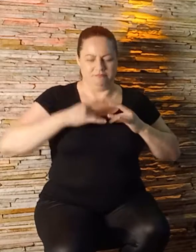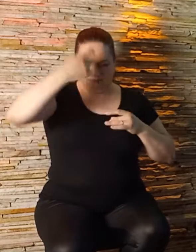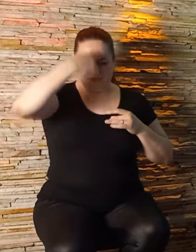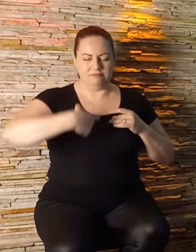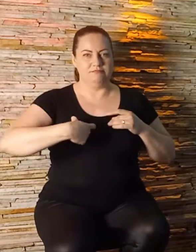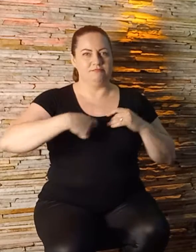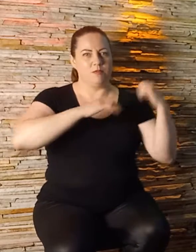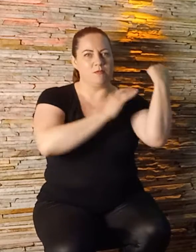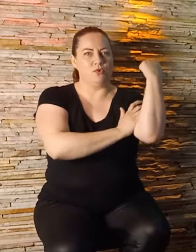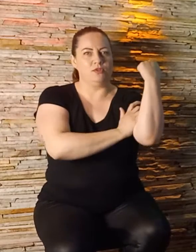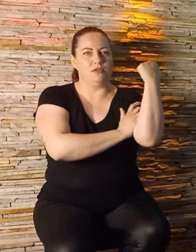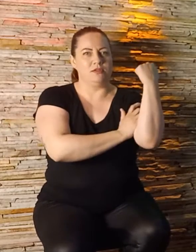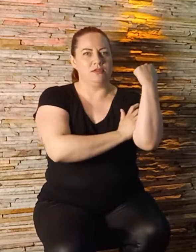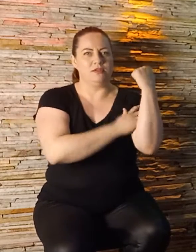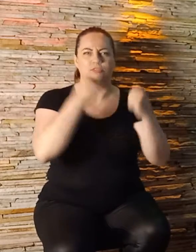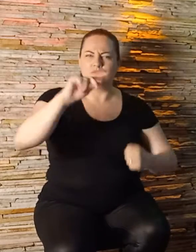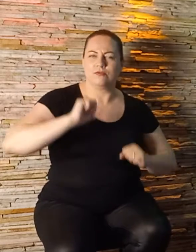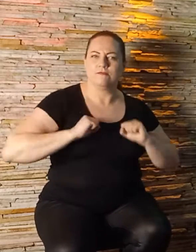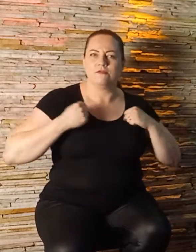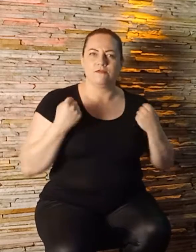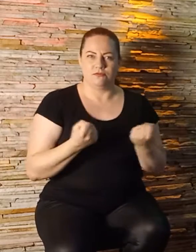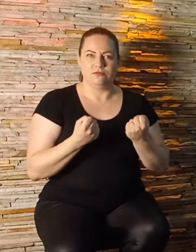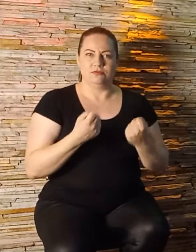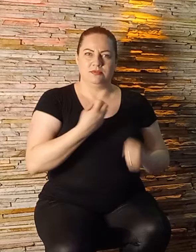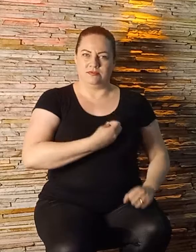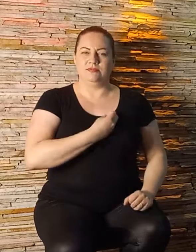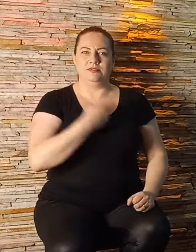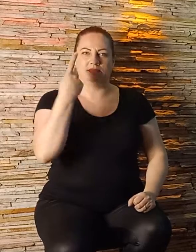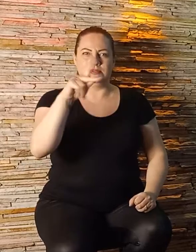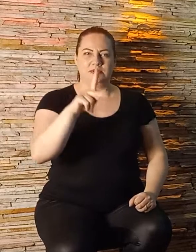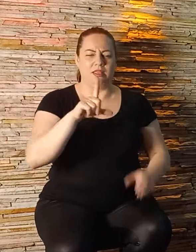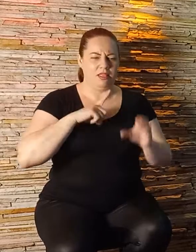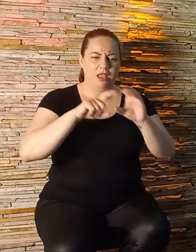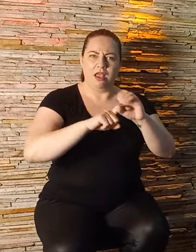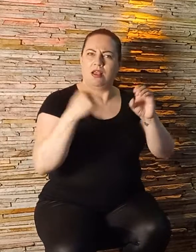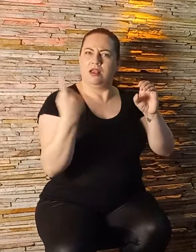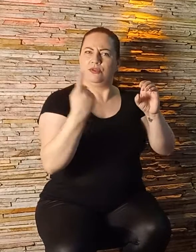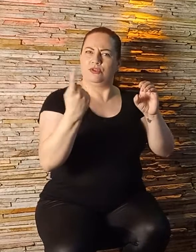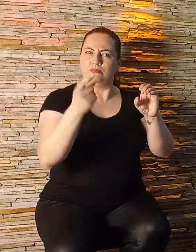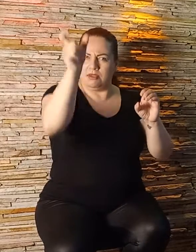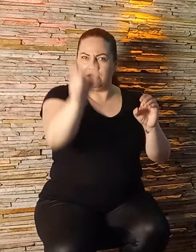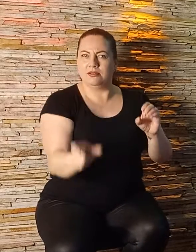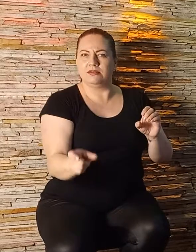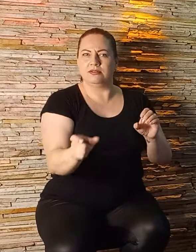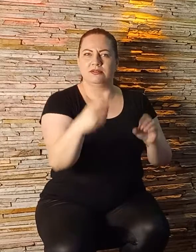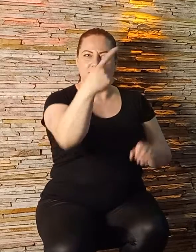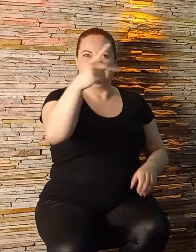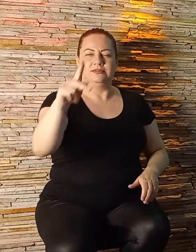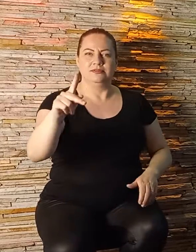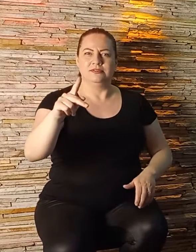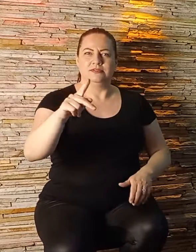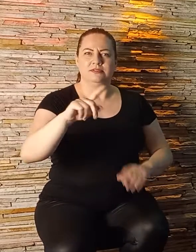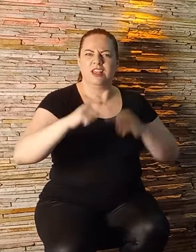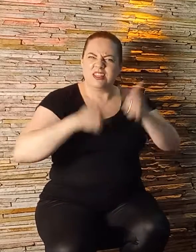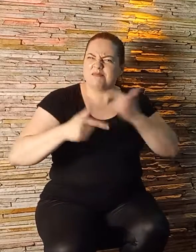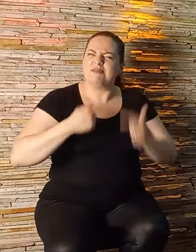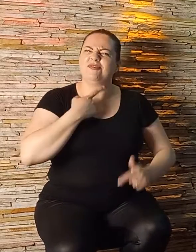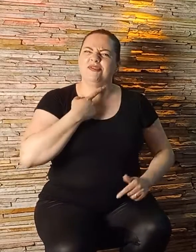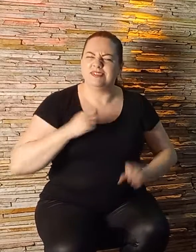Seu poder a sua própria vida que vocês tenham autonomia do ser de vocês que vocês trabalham com